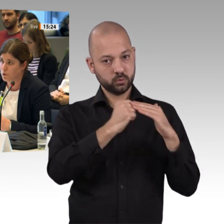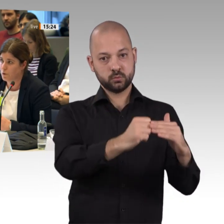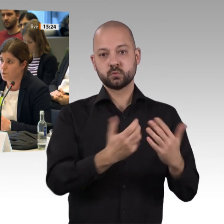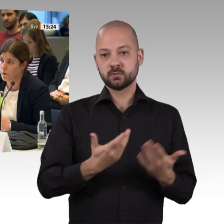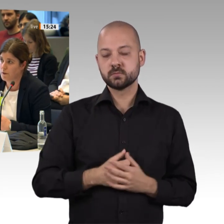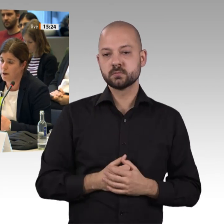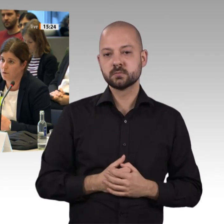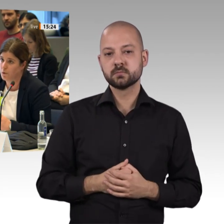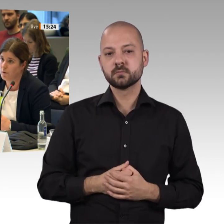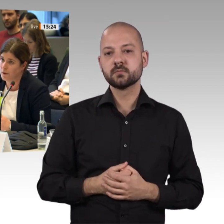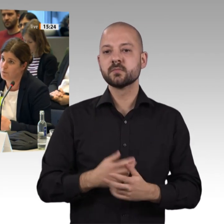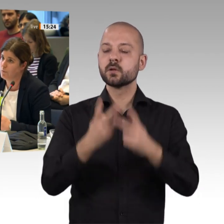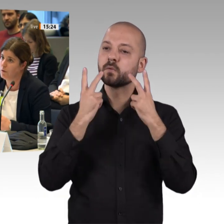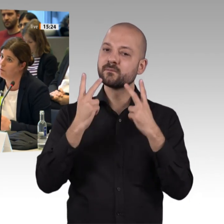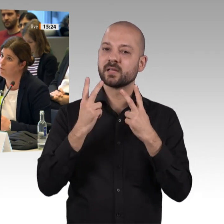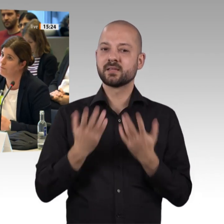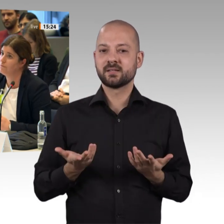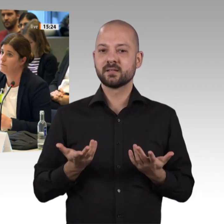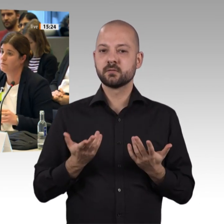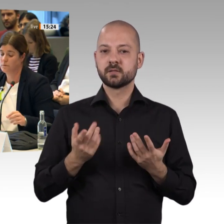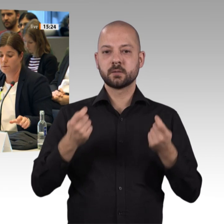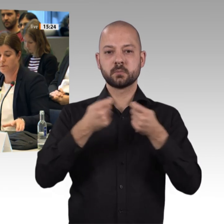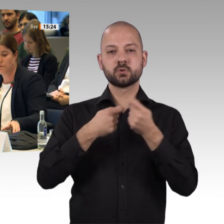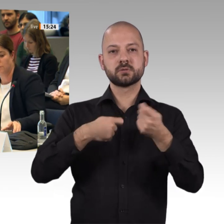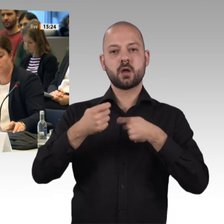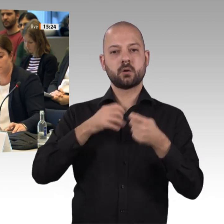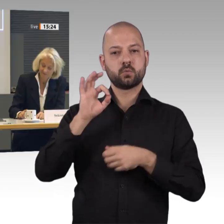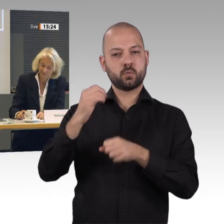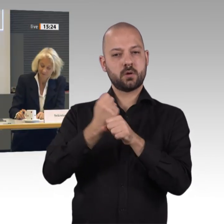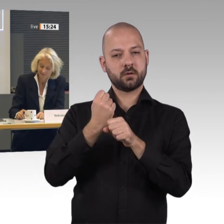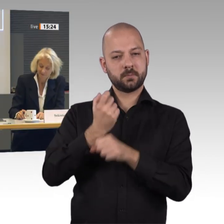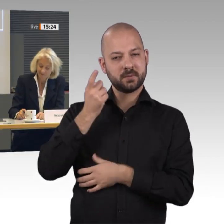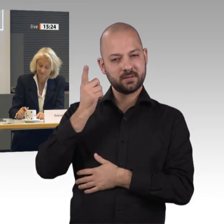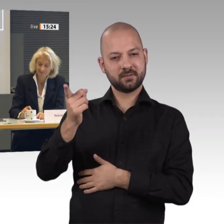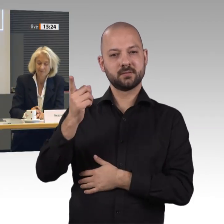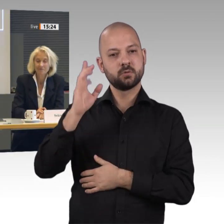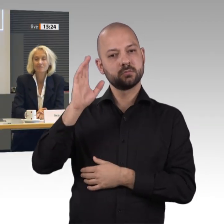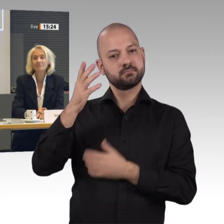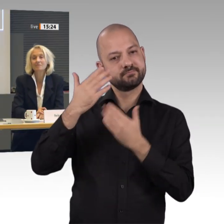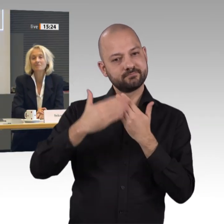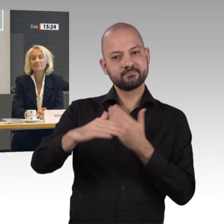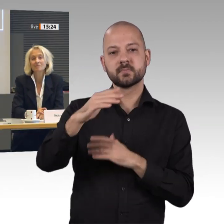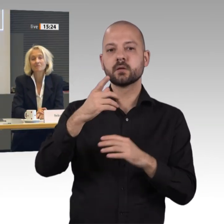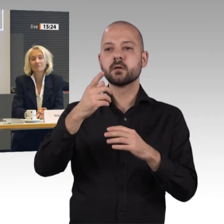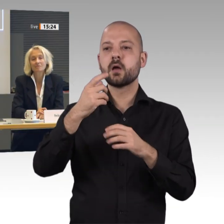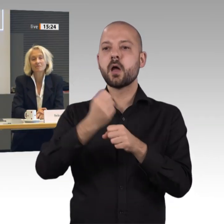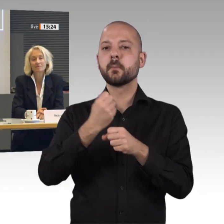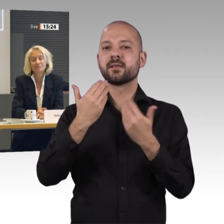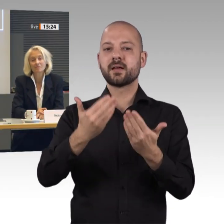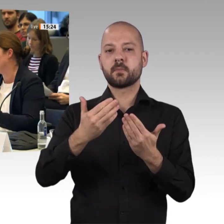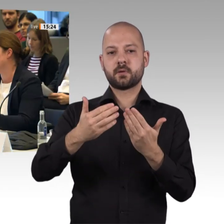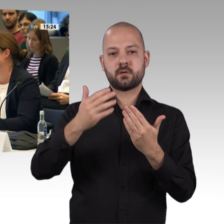und Unterstützungsmöglichkeiten für die Menschen mit Behinderungen. Dankeschön, Frau Völker. Frau Scheidt. Dem kann ich mich erstmal